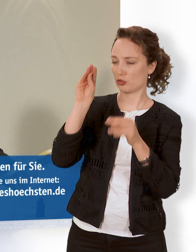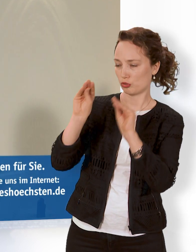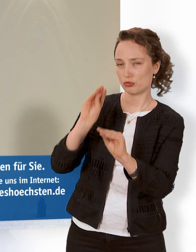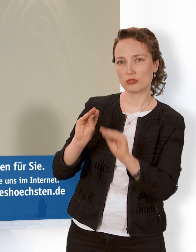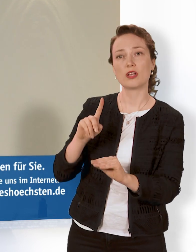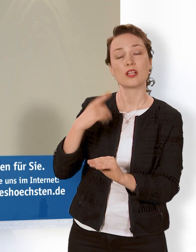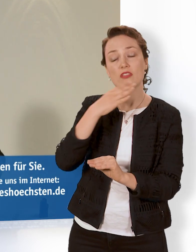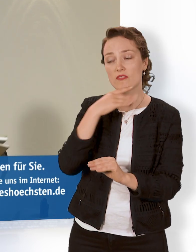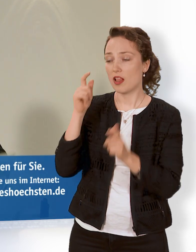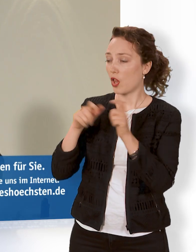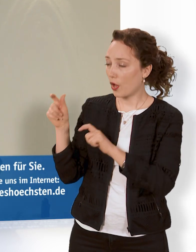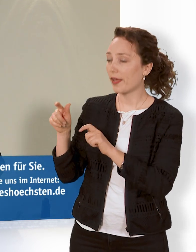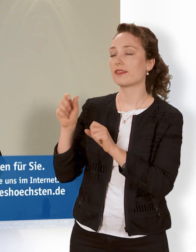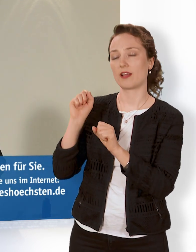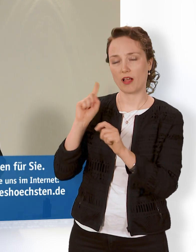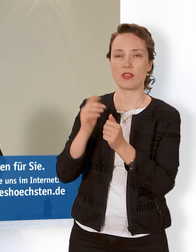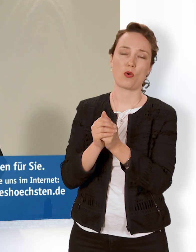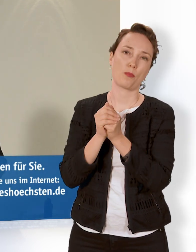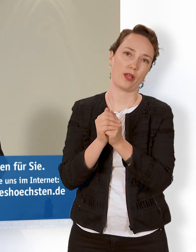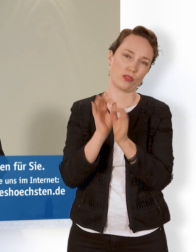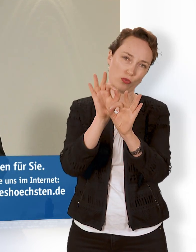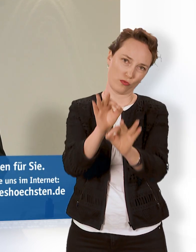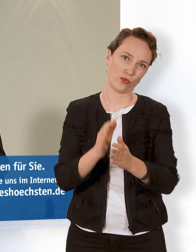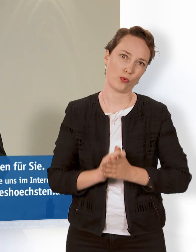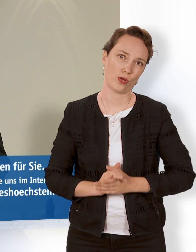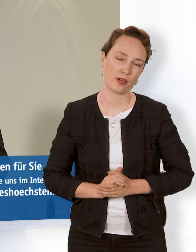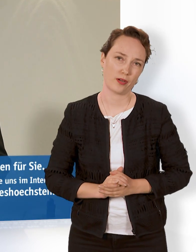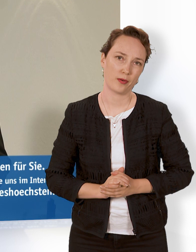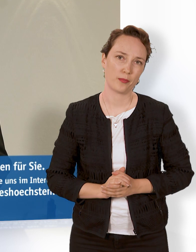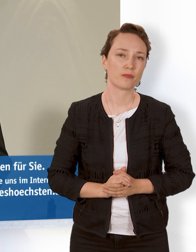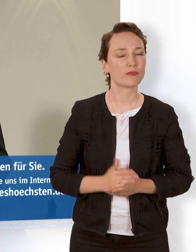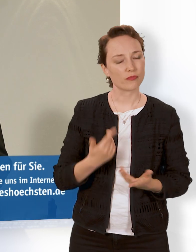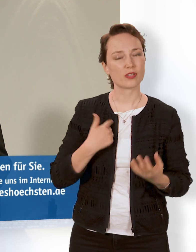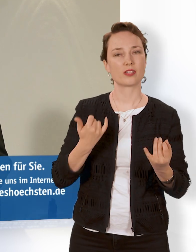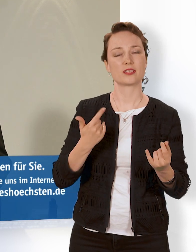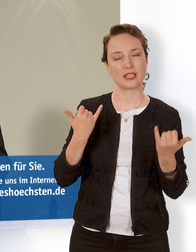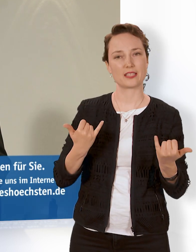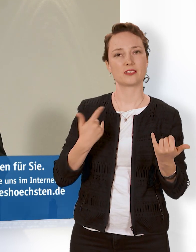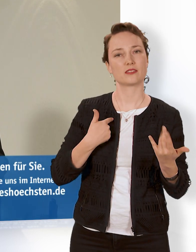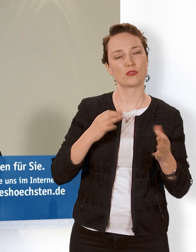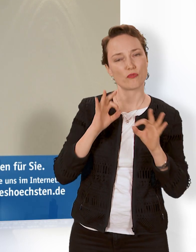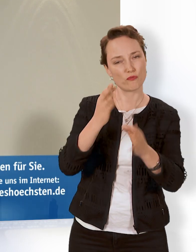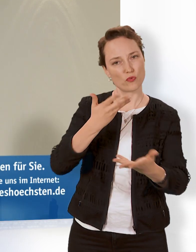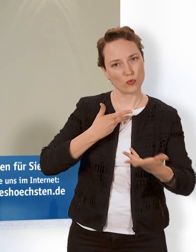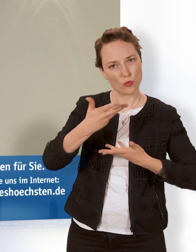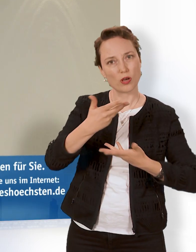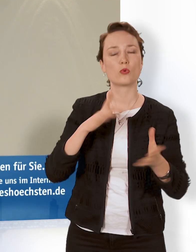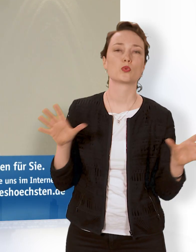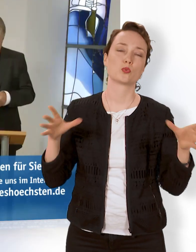viele, viele Menschen das auch zu ihrem Anliegen machen. Lassen Sie uns füreinander und miteinander beten.